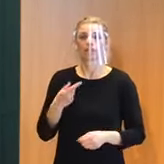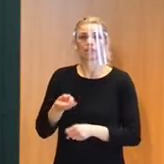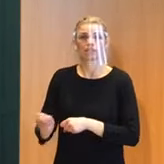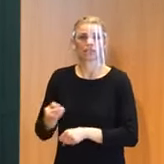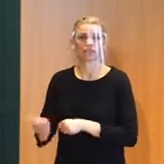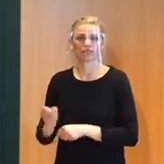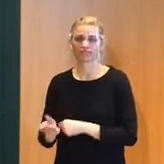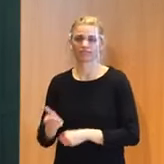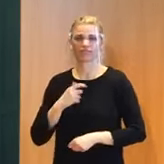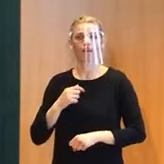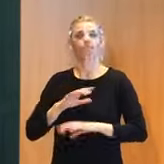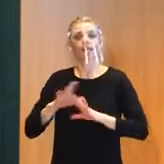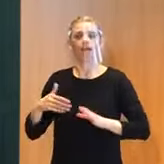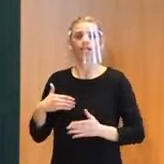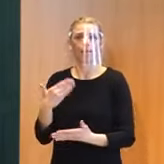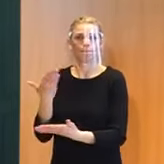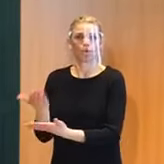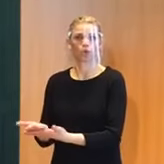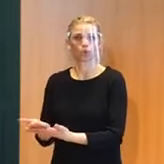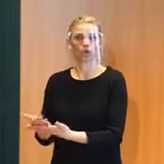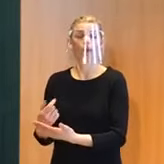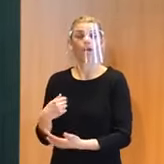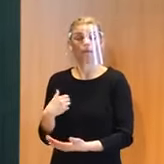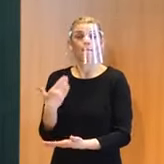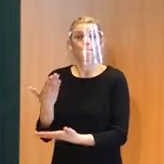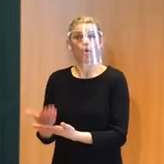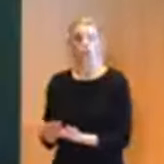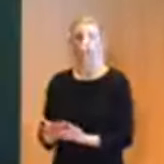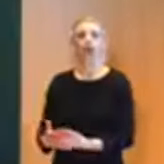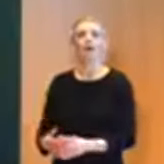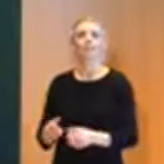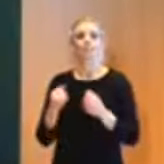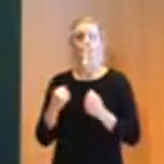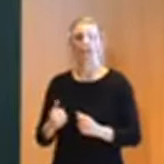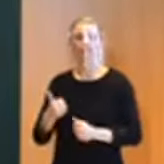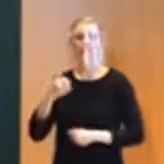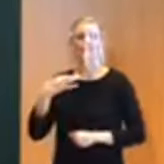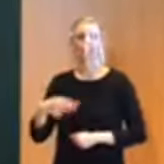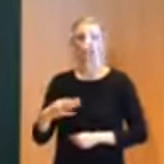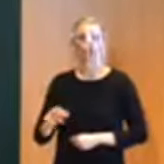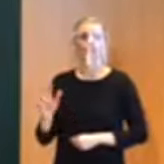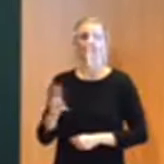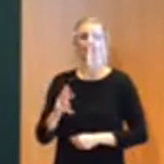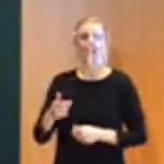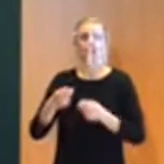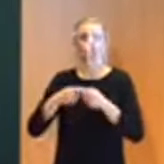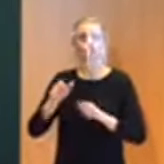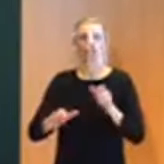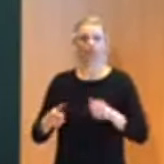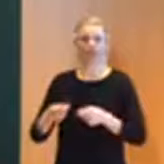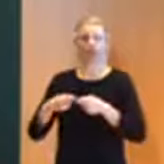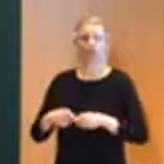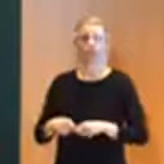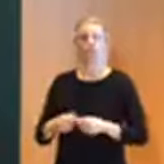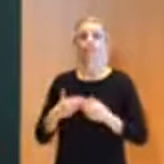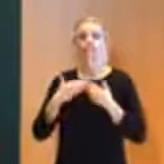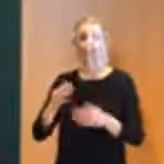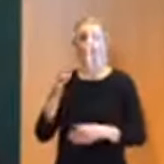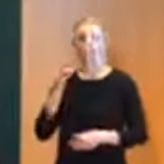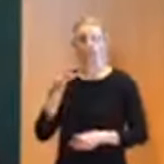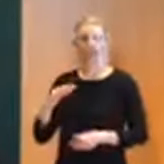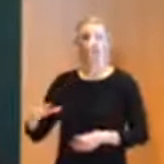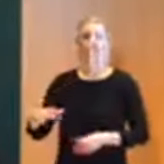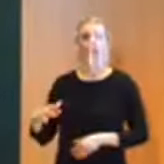vieme dať iba ponuku. Ponúkame pevný, jednotný 13-členný klub. Ďakujem vám veľmi pekne, dámy a